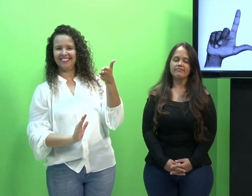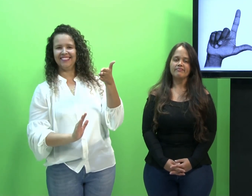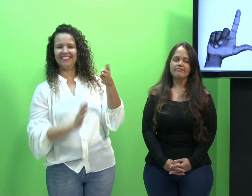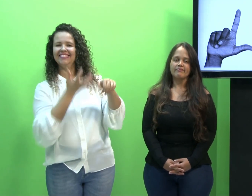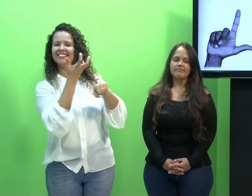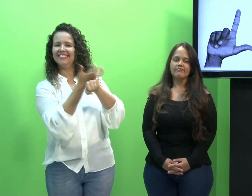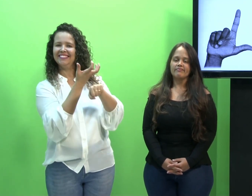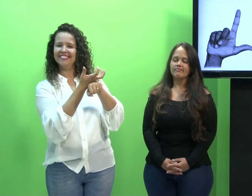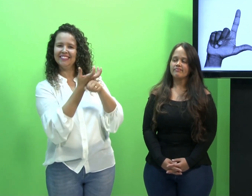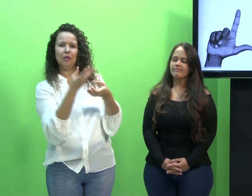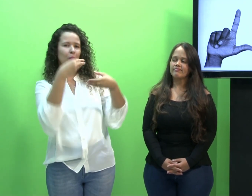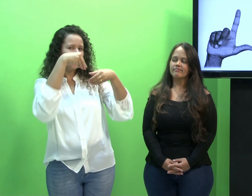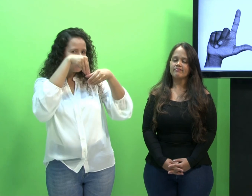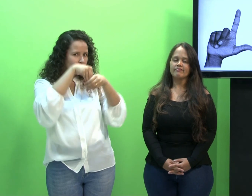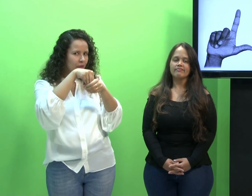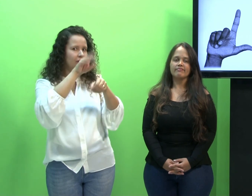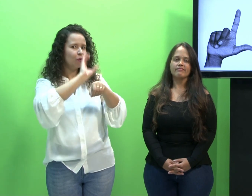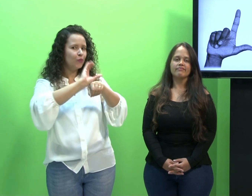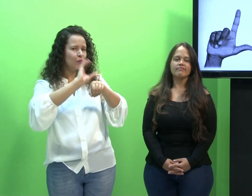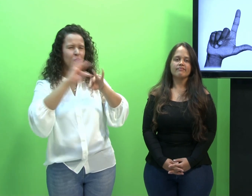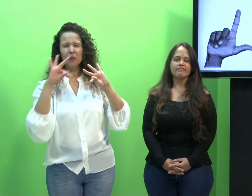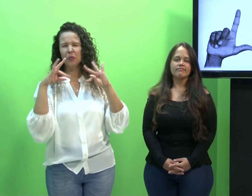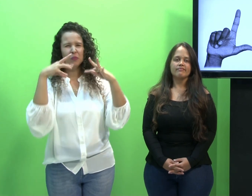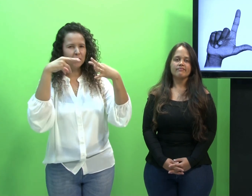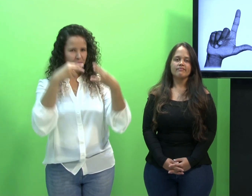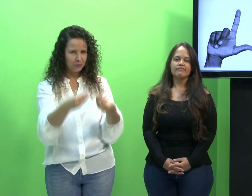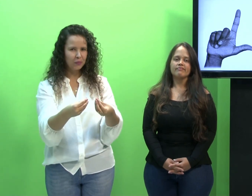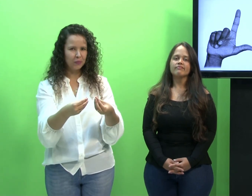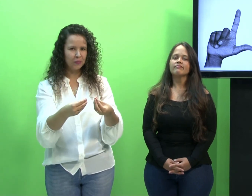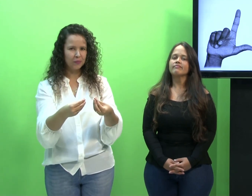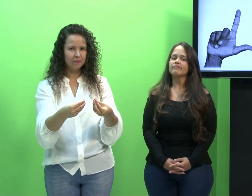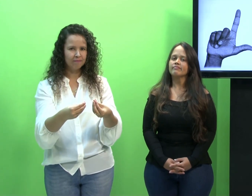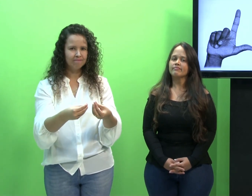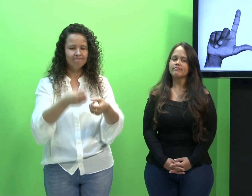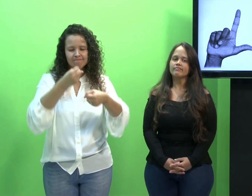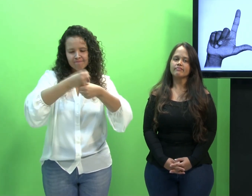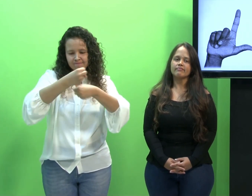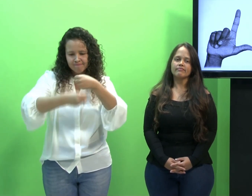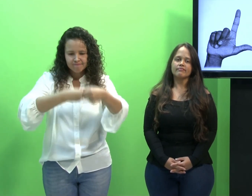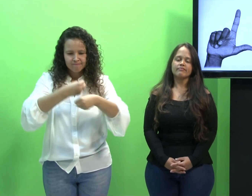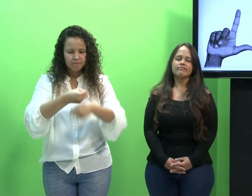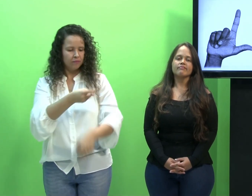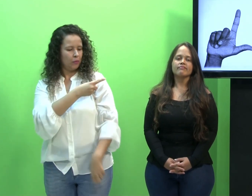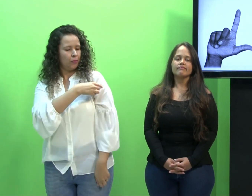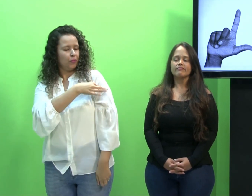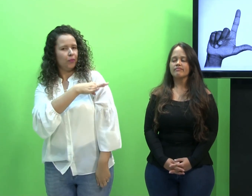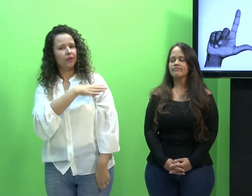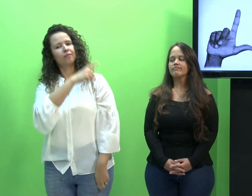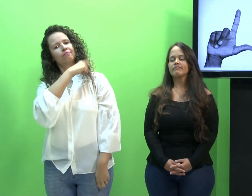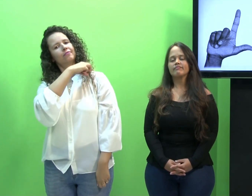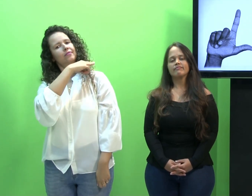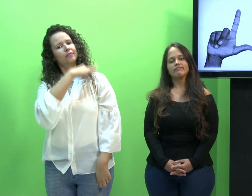curriculares desenvolvidos em todos os níveis, etapas e modalidades de